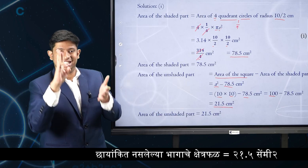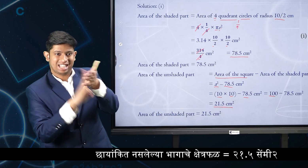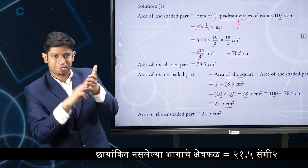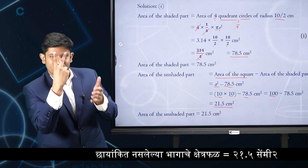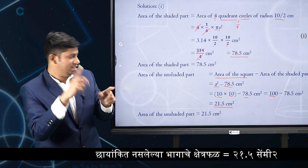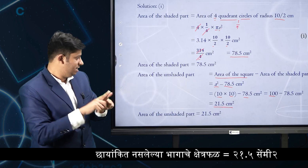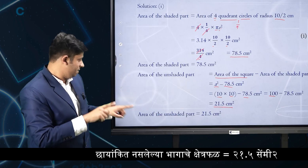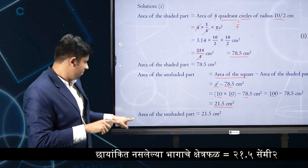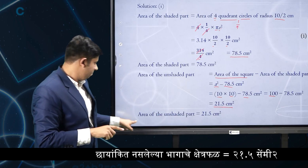क्षेत्रफळ असे आहे